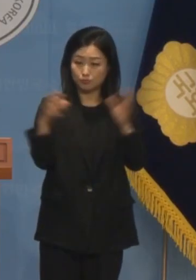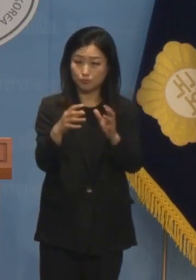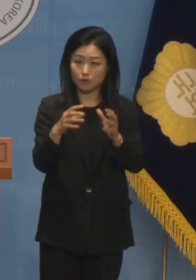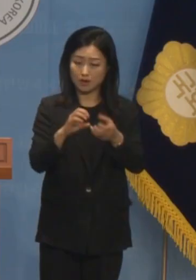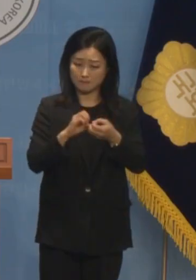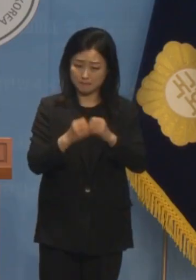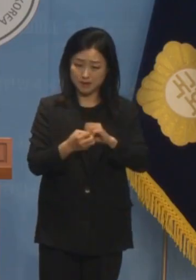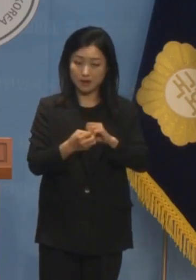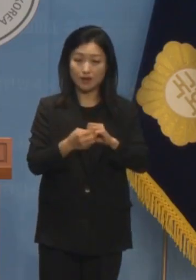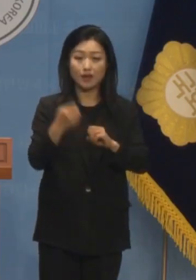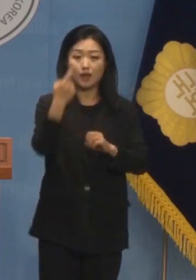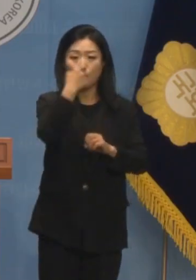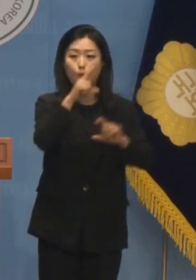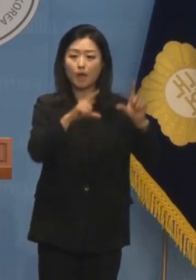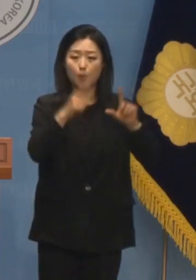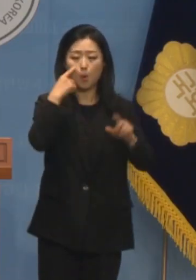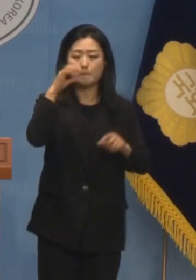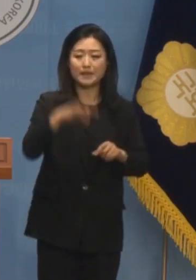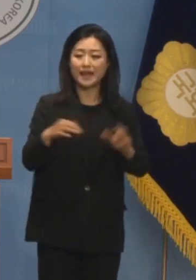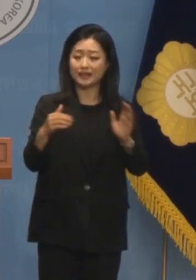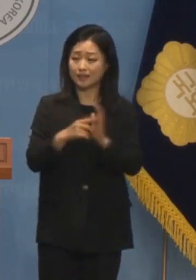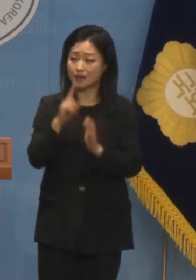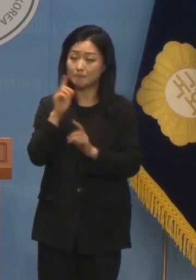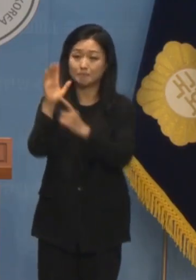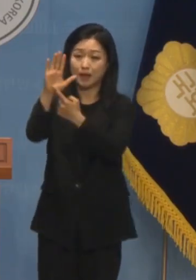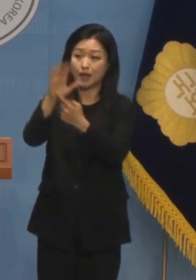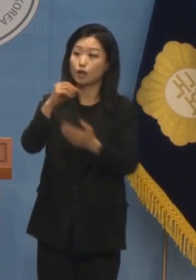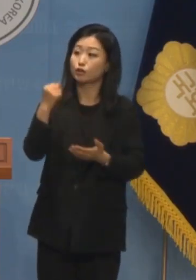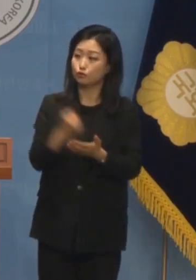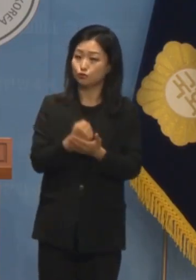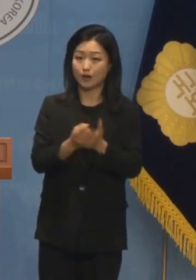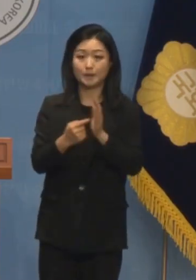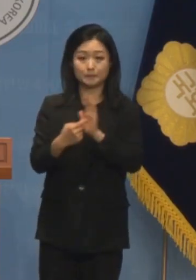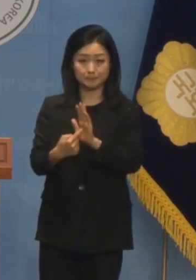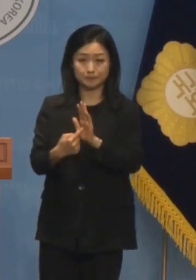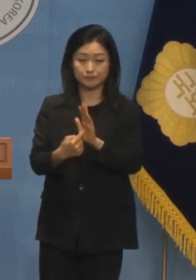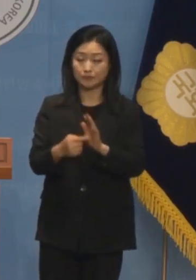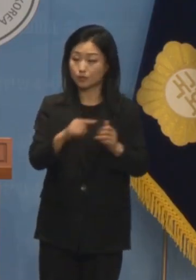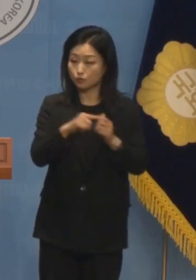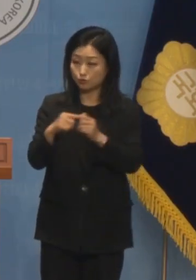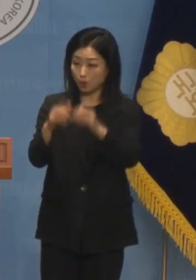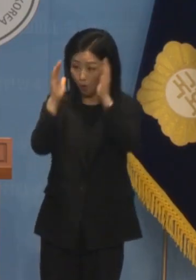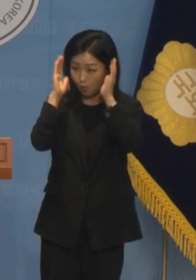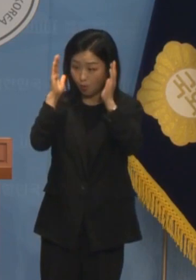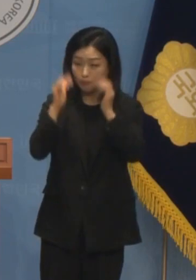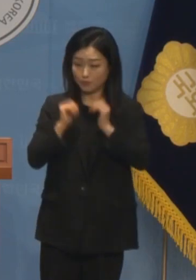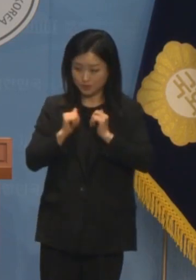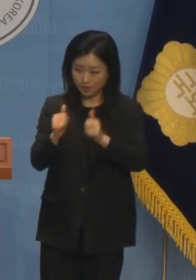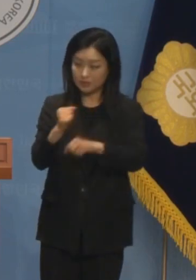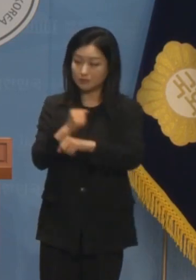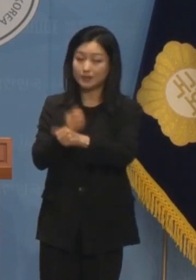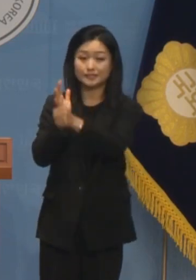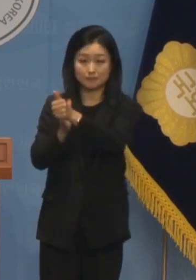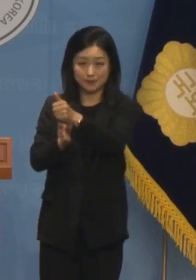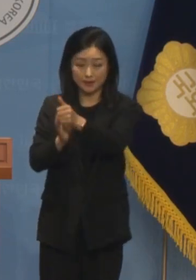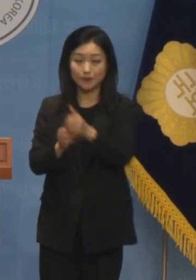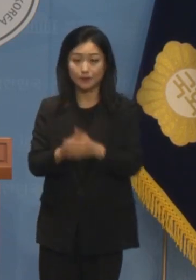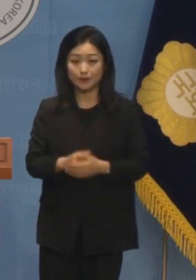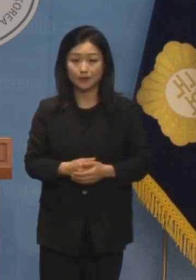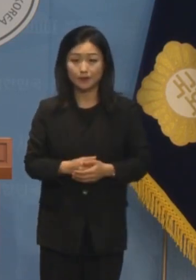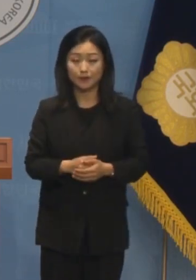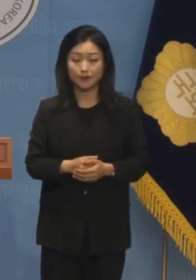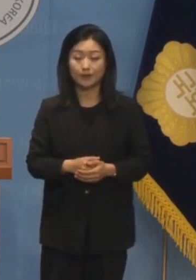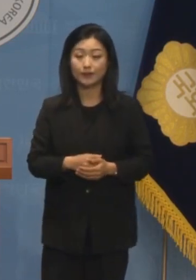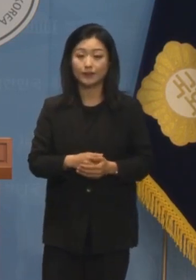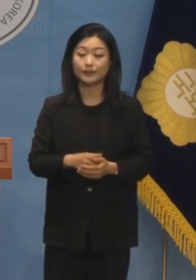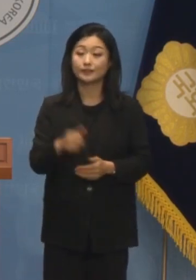외모를 비하했다고 주장했습니다. 유감입니다. 국어 공부를 더 하시길 바랍니다.